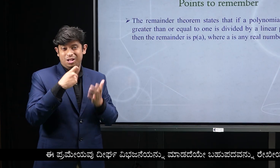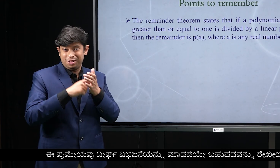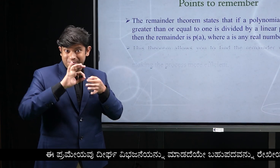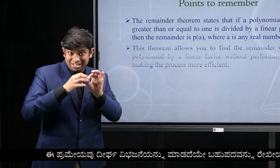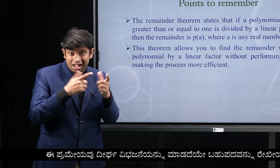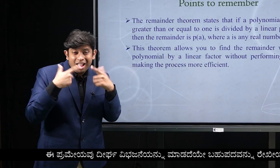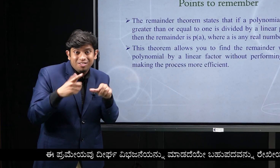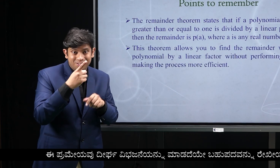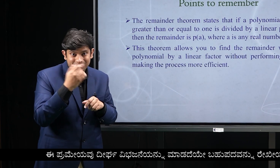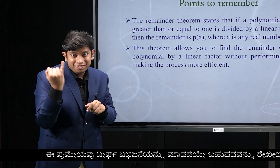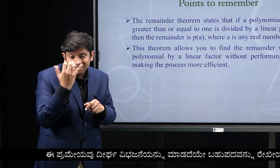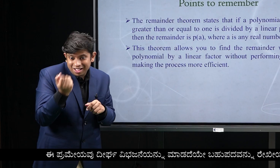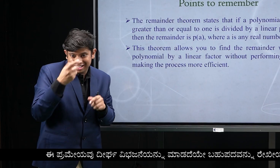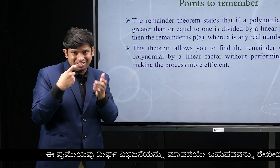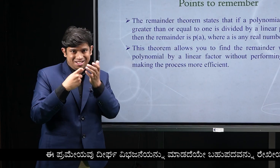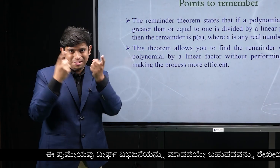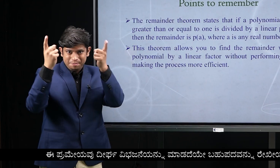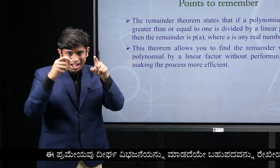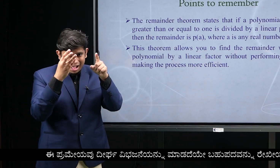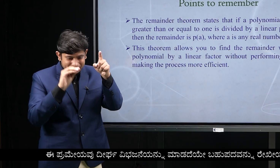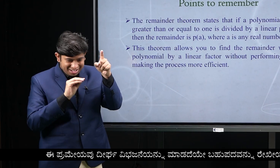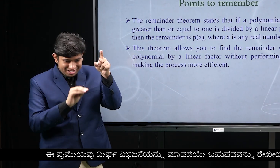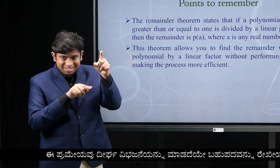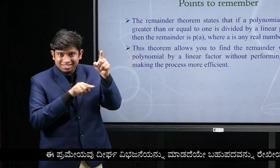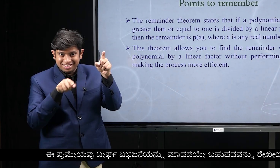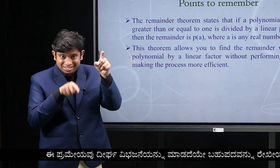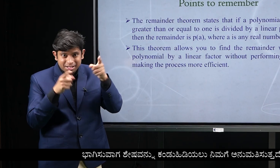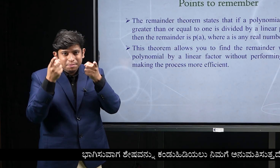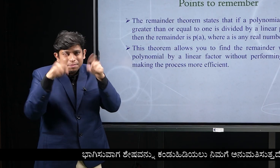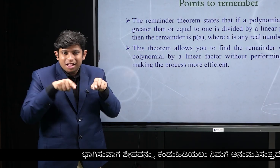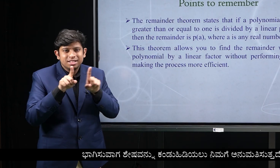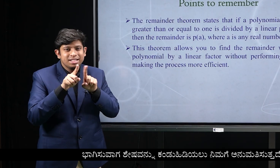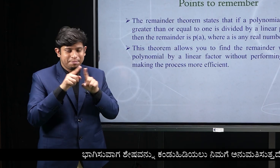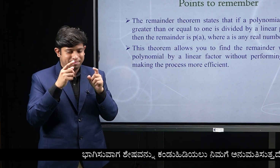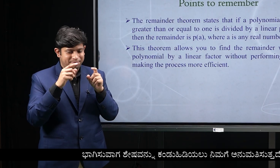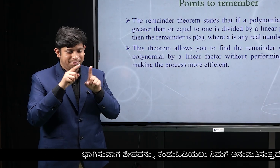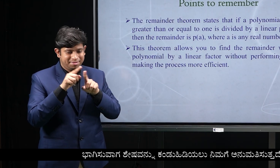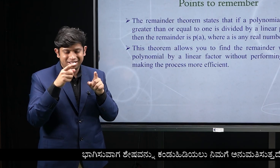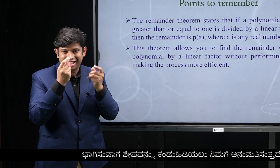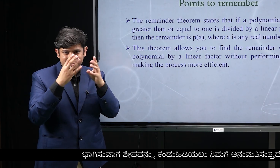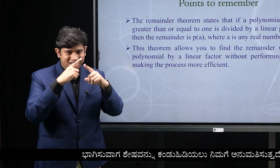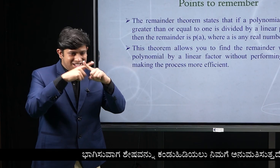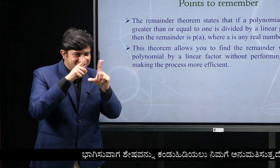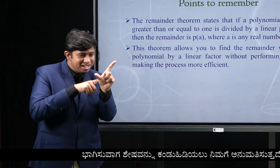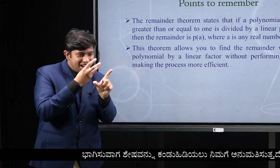ಈ ಪ್ರಮೇಯವು ದೀರ್ಘ ವಿಭಜನೆ ಮಾಡದೆಯೇ ಬಹುಪದವನ್ನ ರೇಖೀಯ ಅಂಶದಿಂದ ಭಾಗಿಸುವಾಗ ಶೇಷವನ್ನ ಕಂಡುಹಿಡಿಯಲು ನಿಮಗೆ